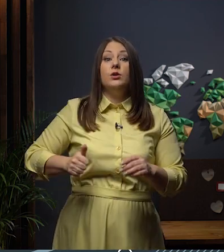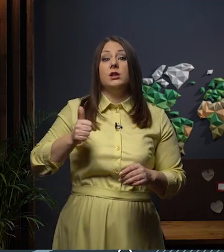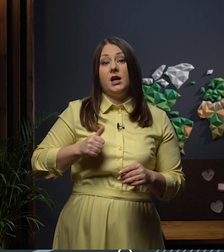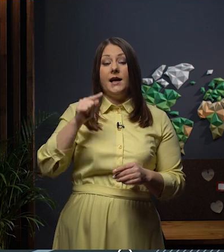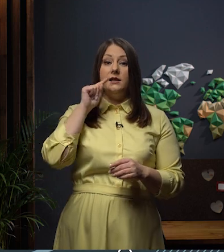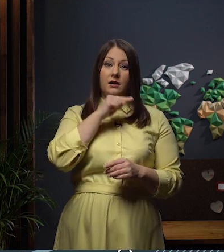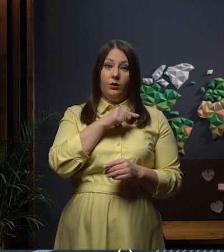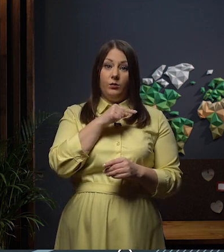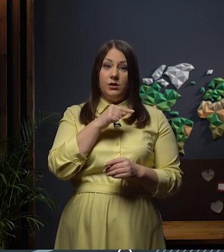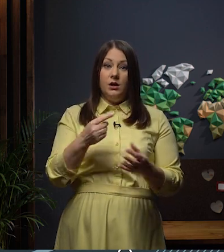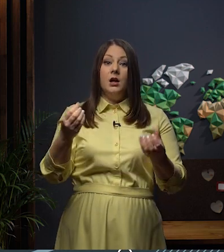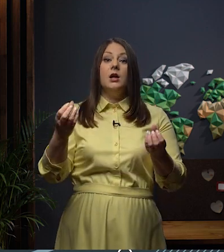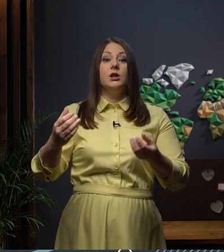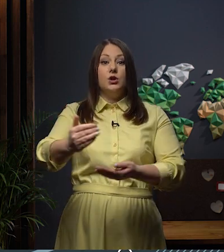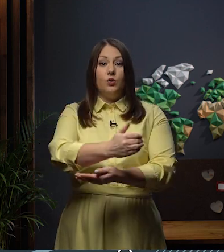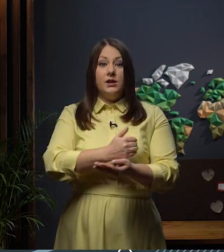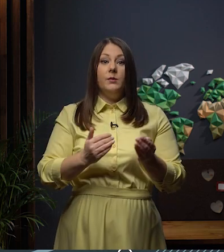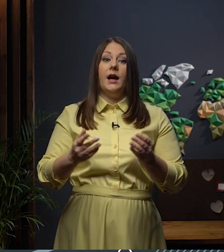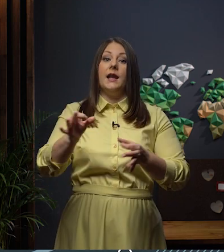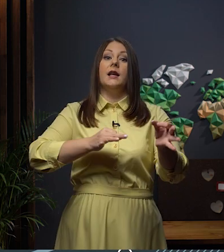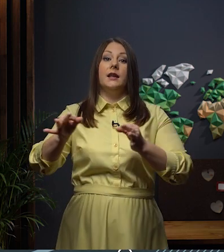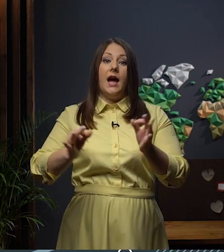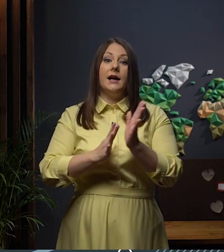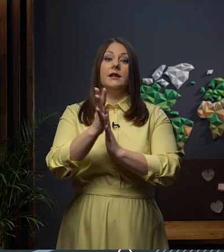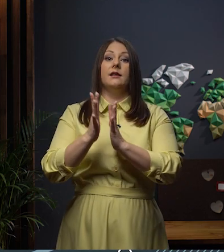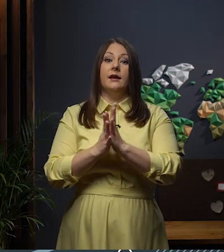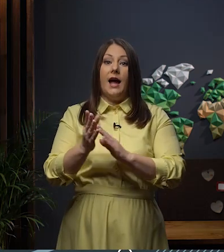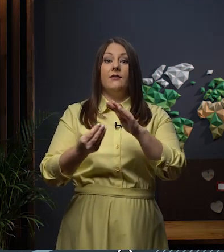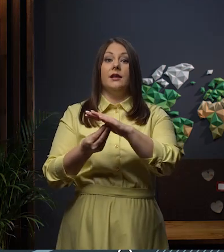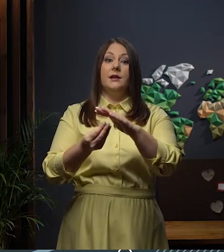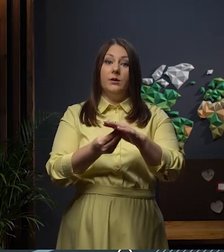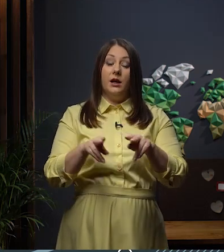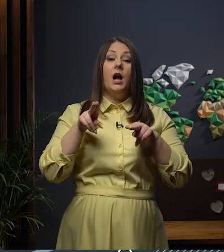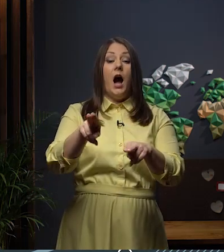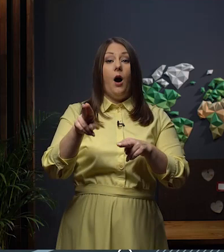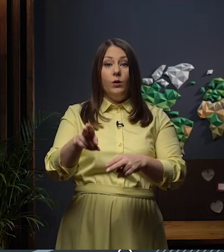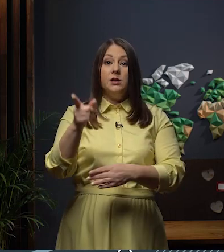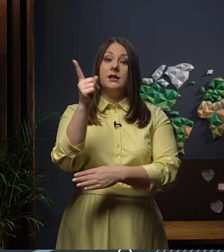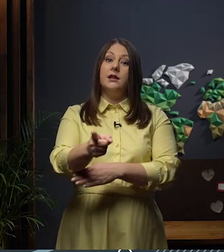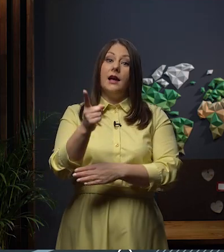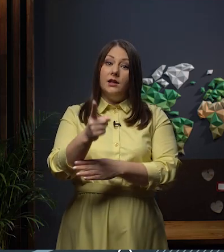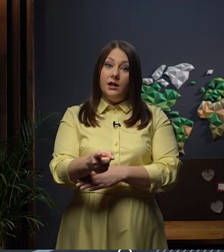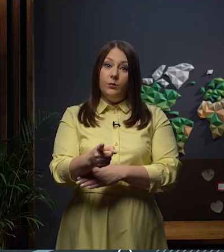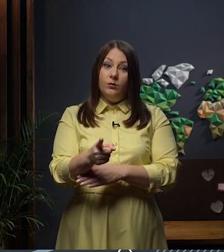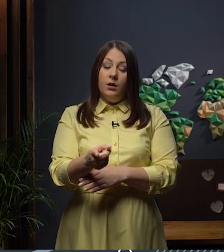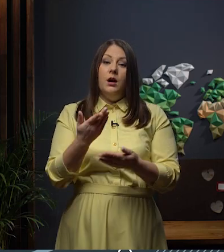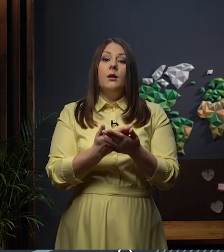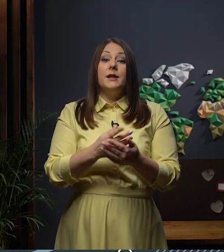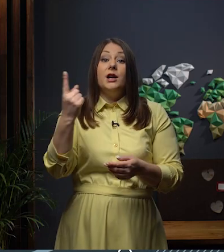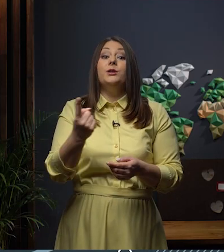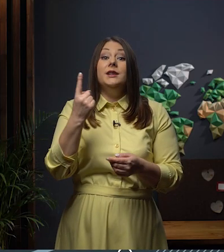поэтому тоже старались экономить. Еще собирали ягоды, травы, грибы, охотились и ловили